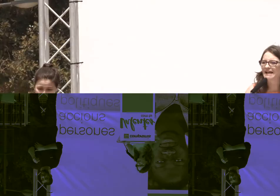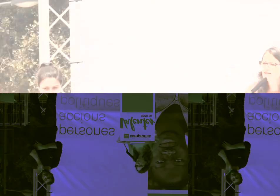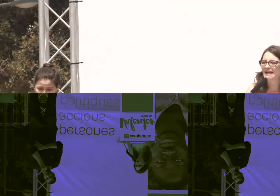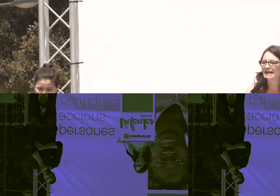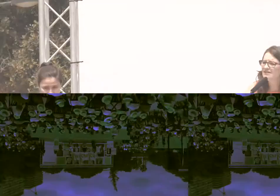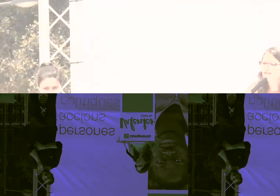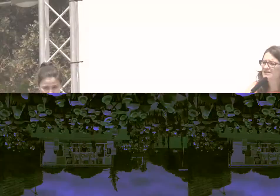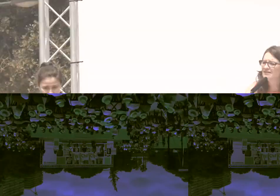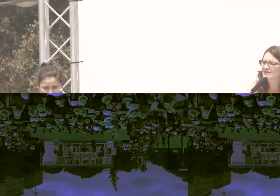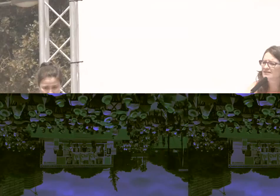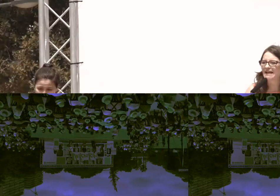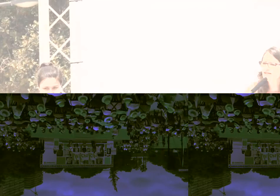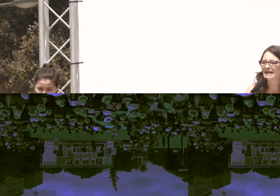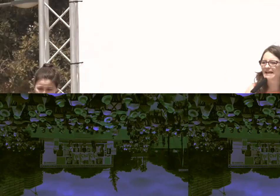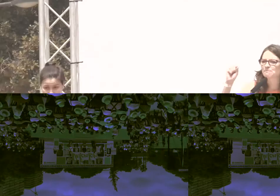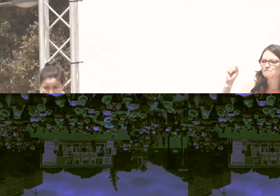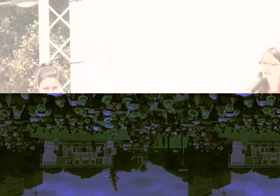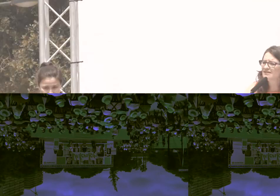diners.